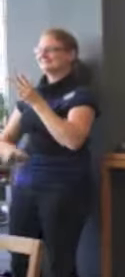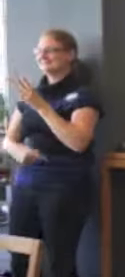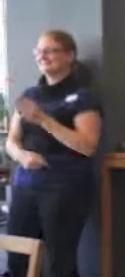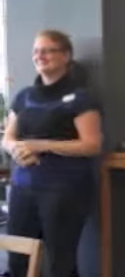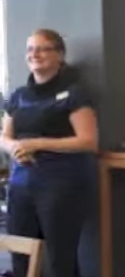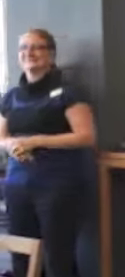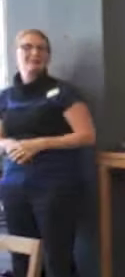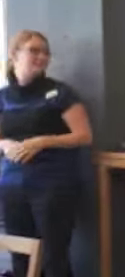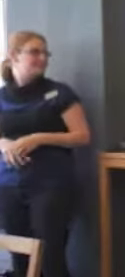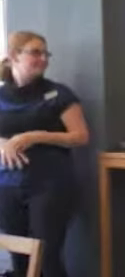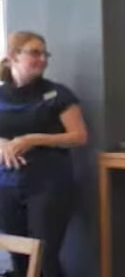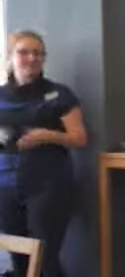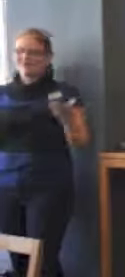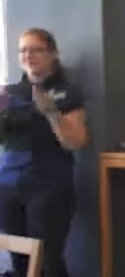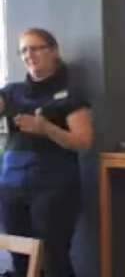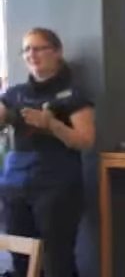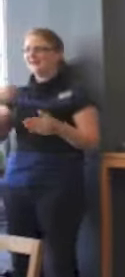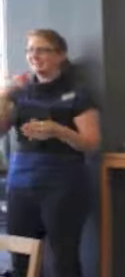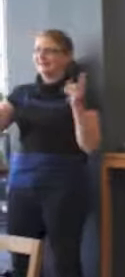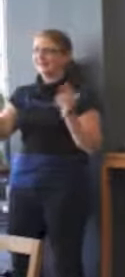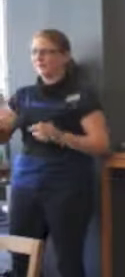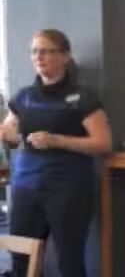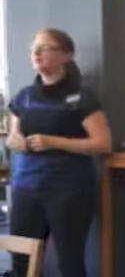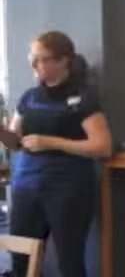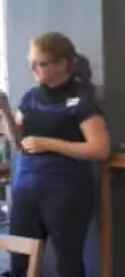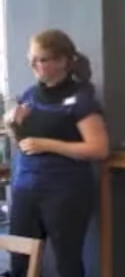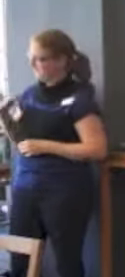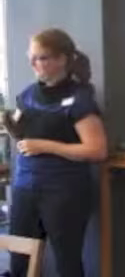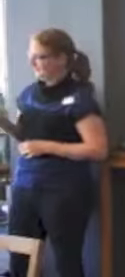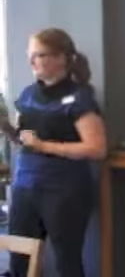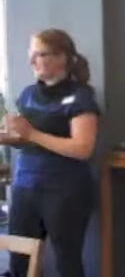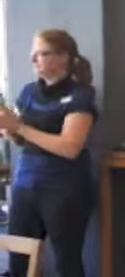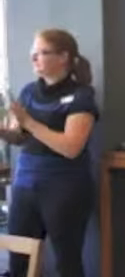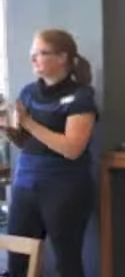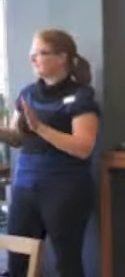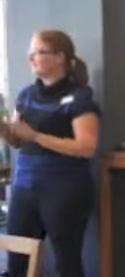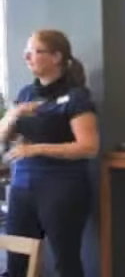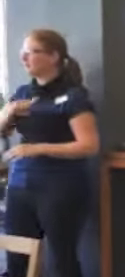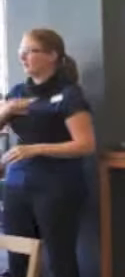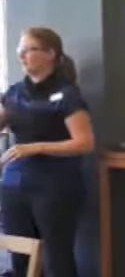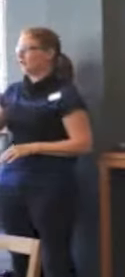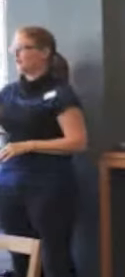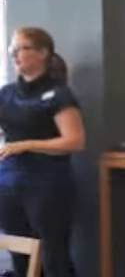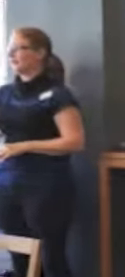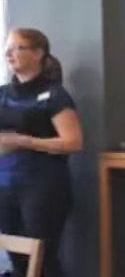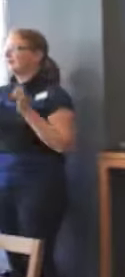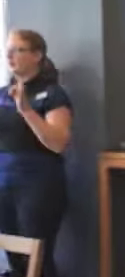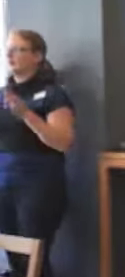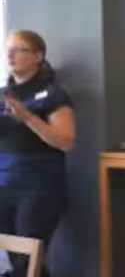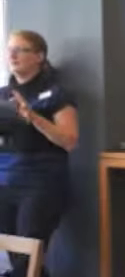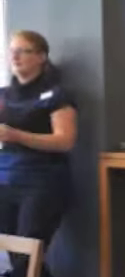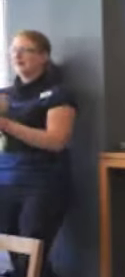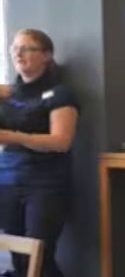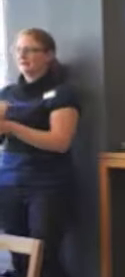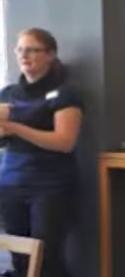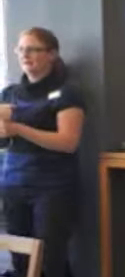ja. Vad ska jag säga mer om? Nu ska du beskriva mycket konkret hur ni har arbetat, det